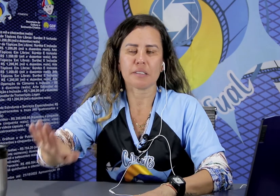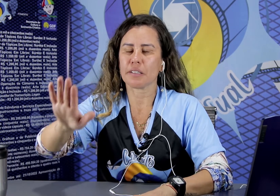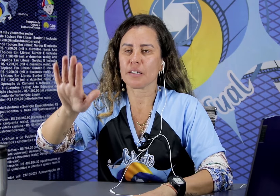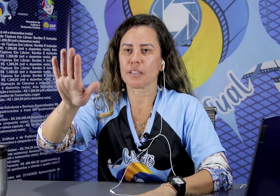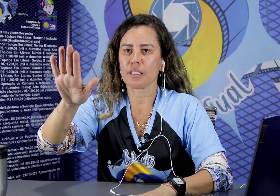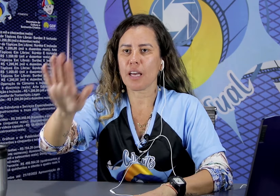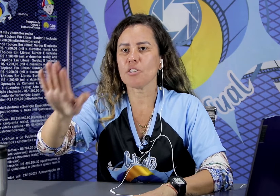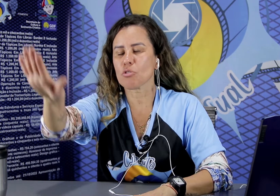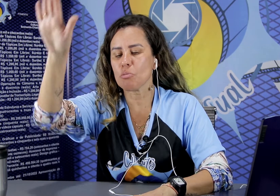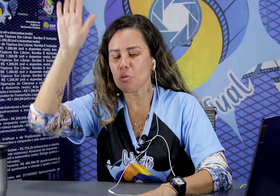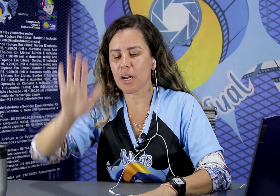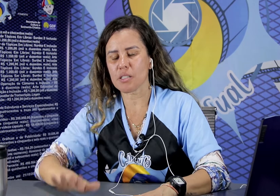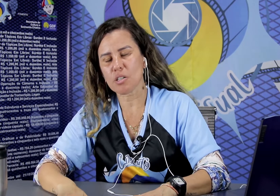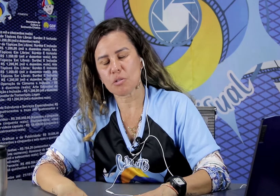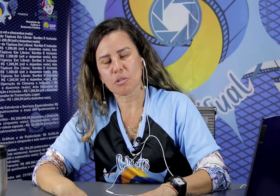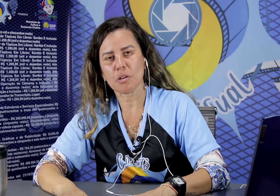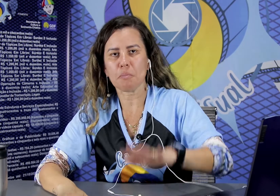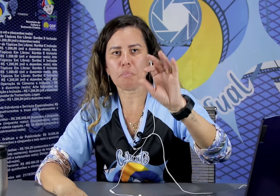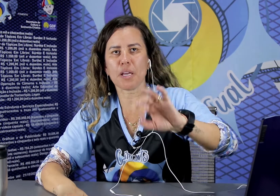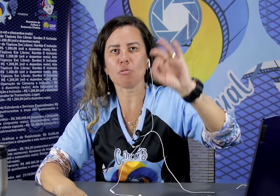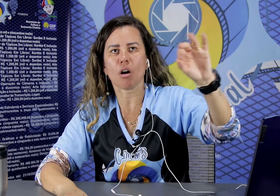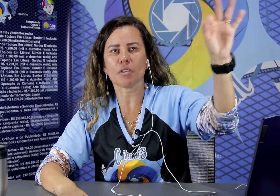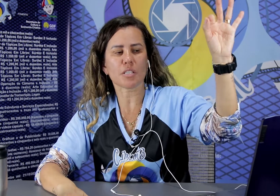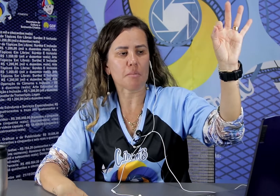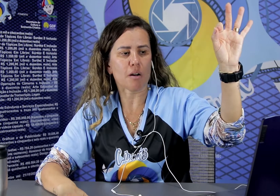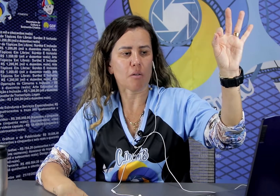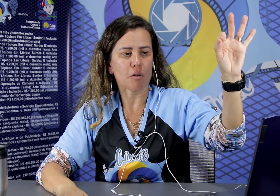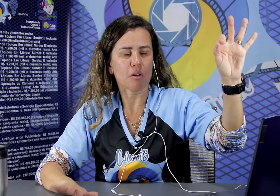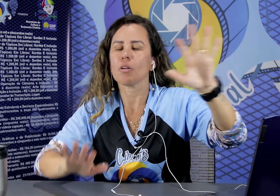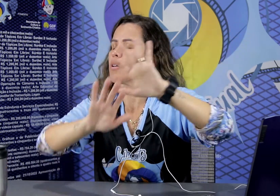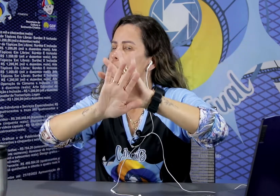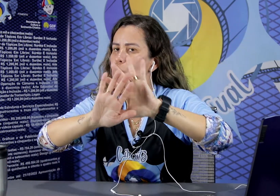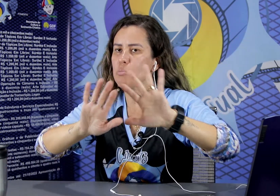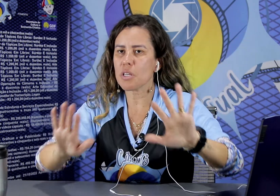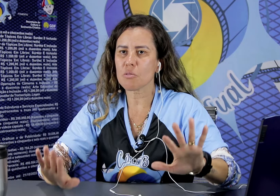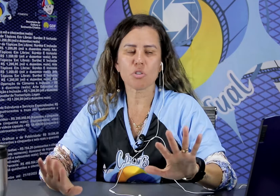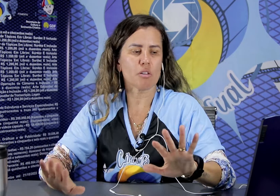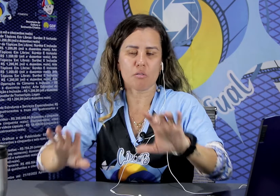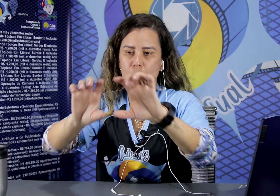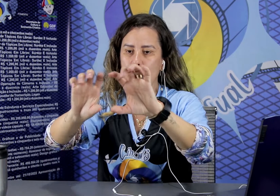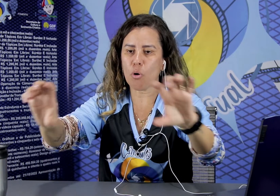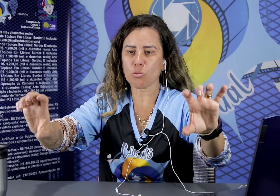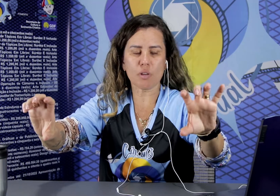Hum, Quem descobriu o Brasil? Pedro Álvares Cabral. hum, Do mesmo jeito, em